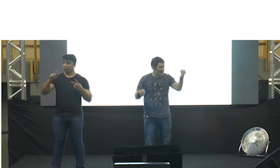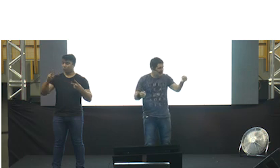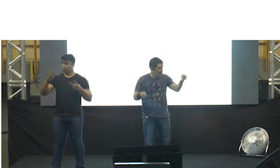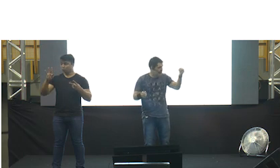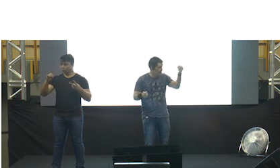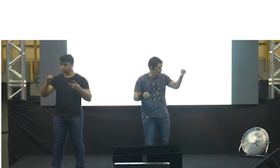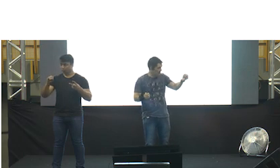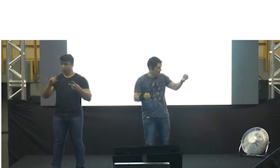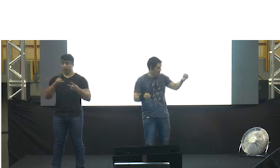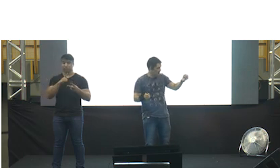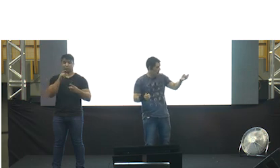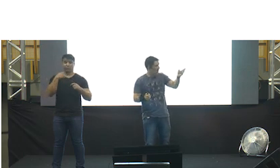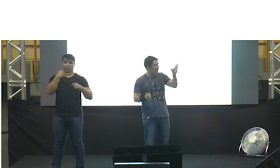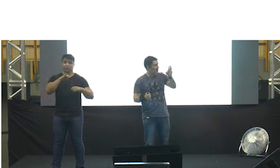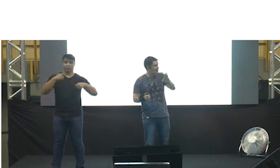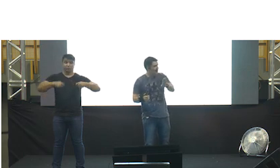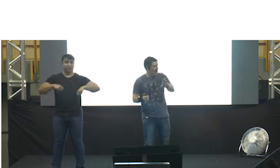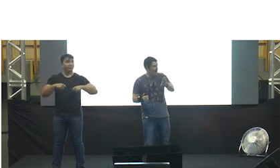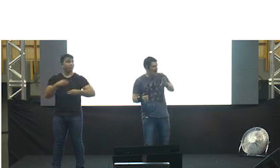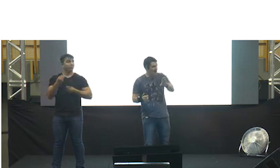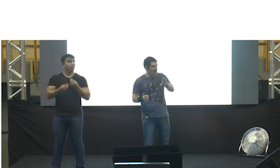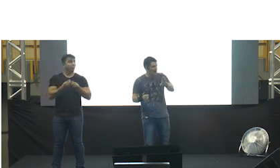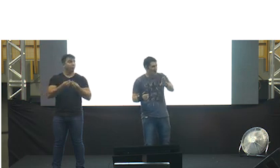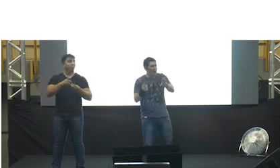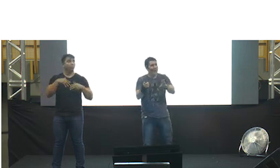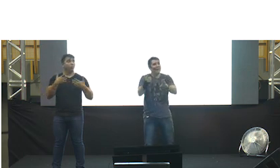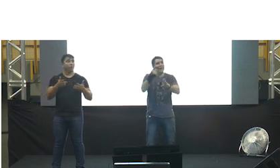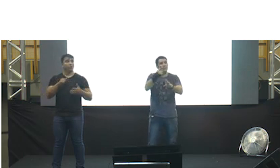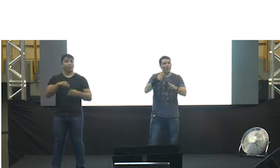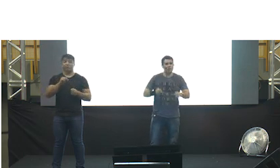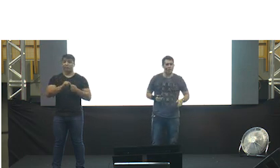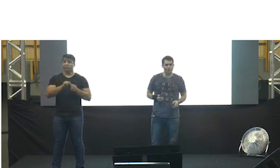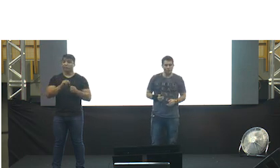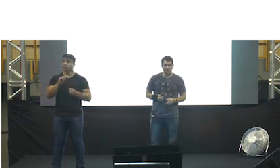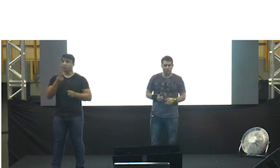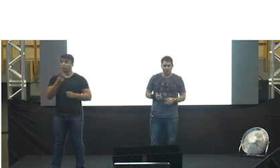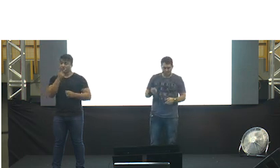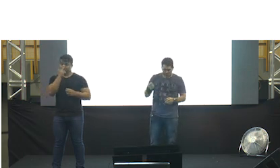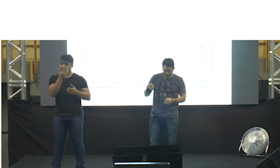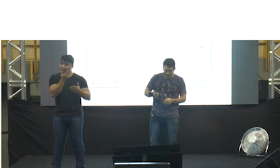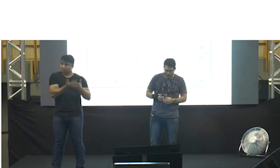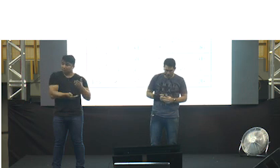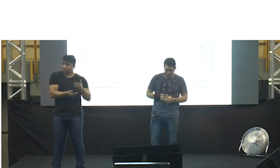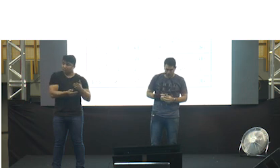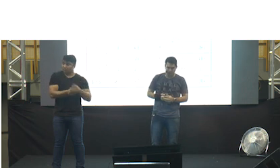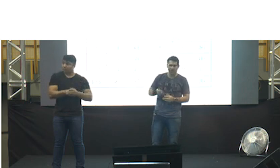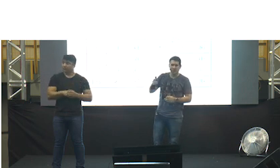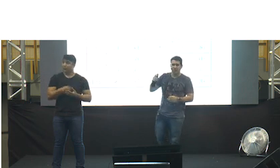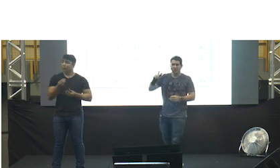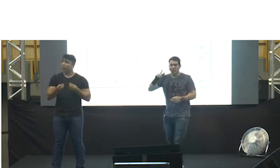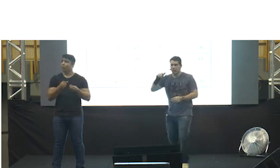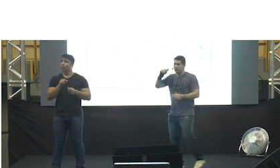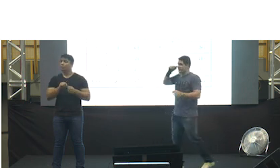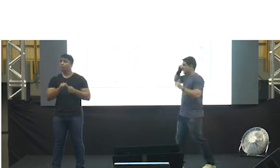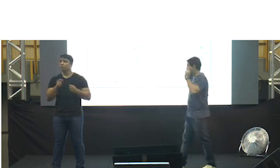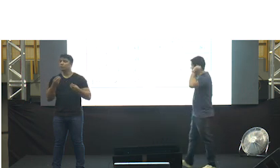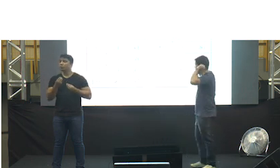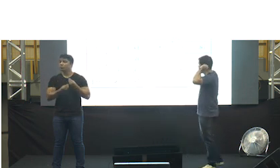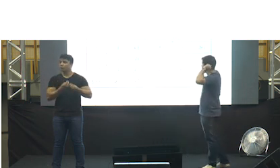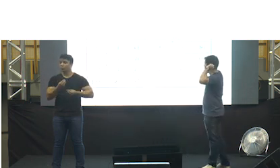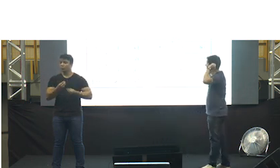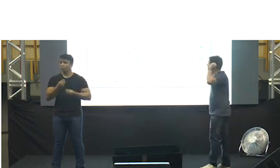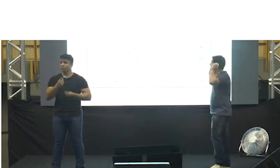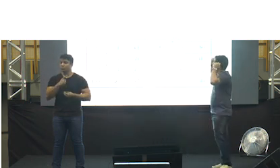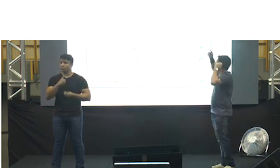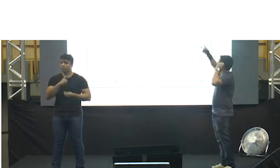a energia necessária para formar ou para quebrar uma ligação química. Olha como é que funciona. Eu tenho essa